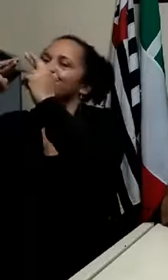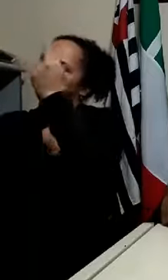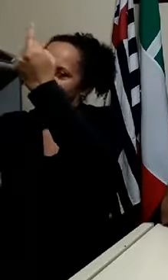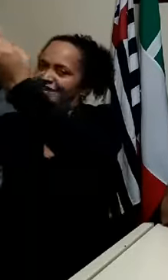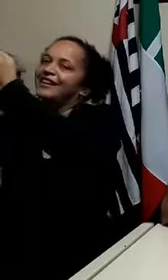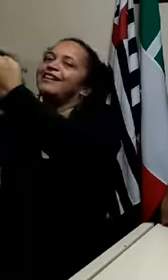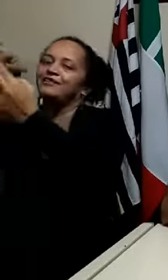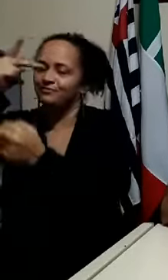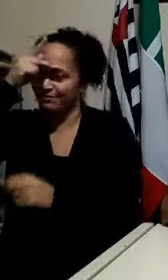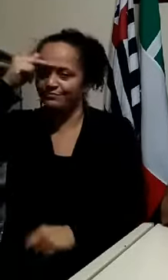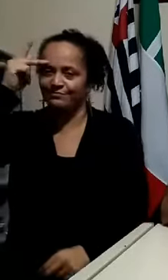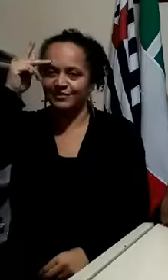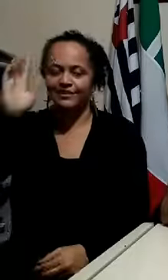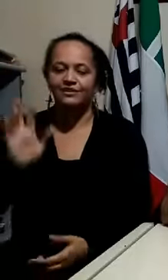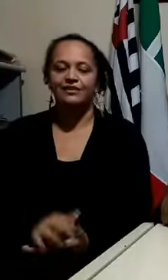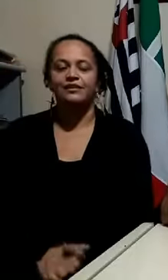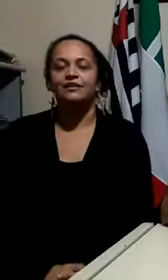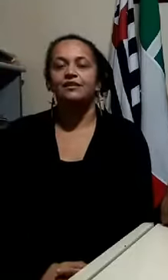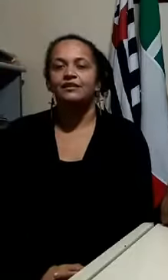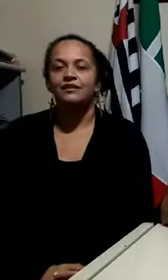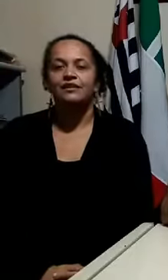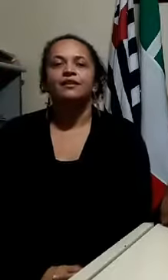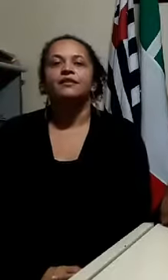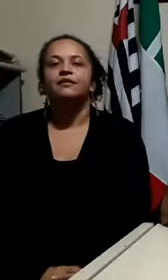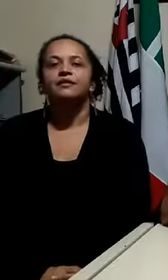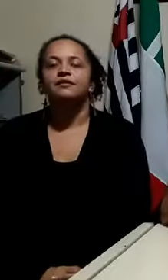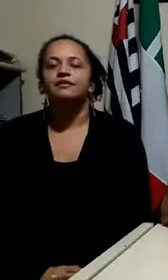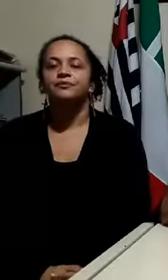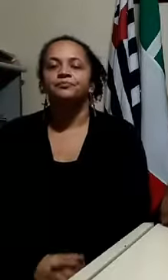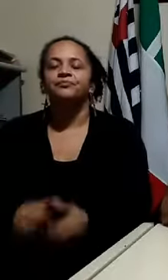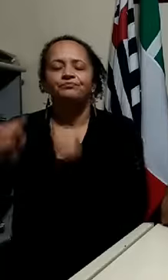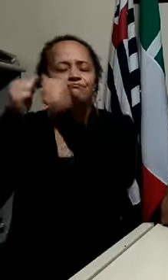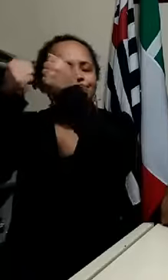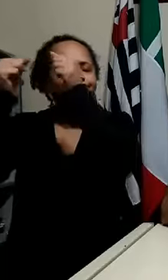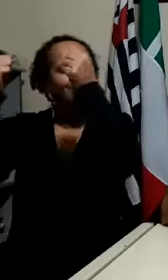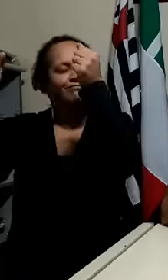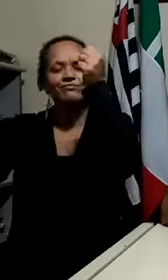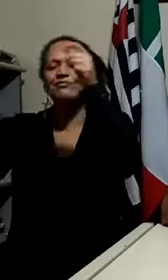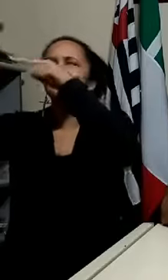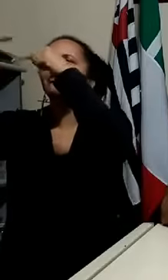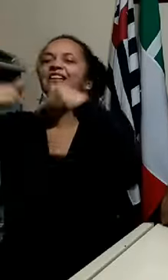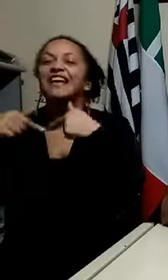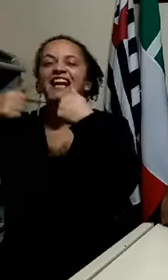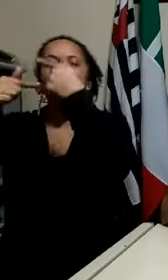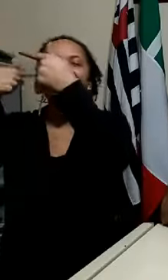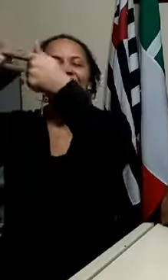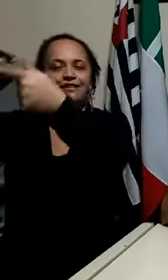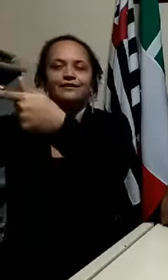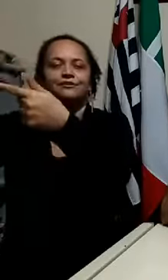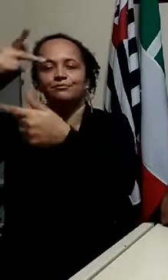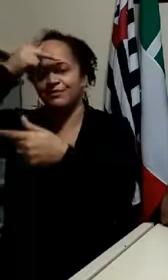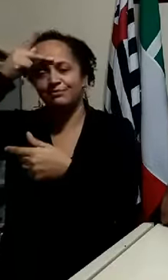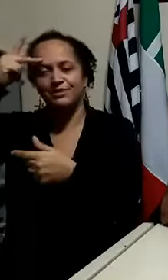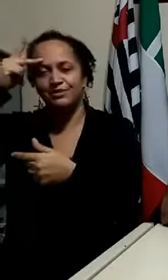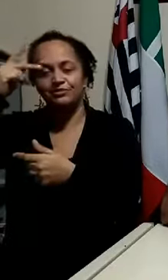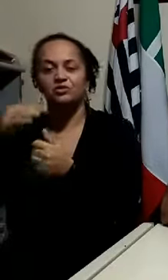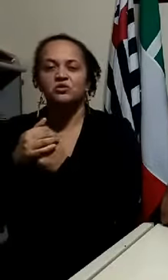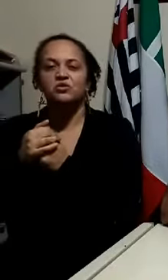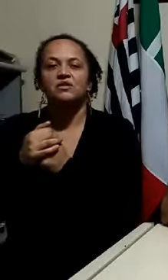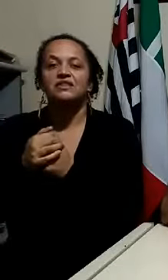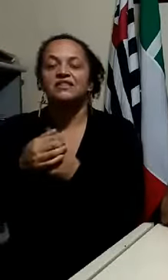que interessante, né? Grande é a recompensa para aqueles que de maneira injusta são